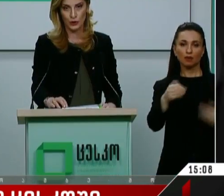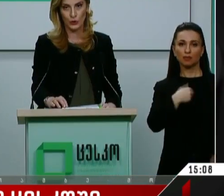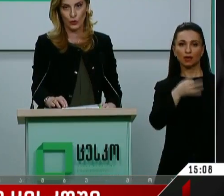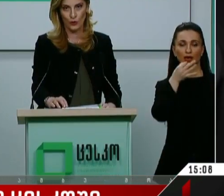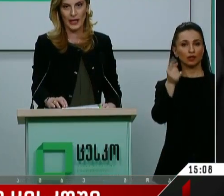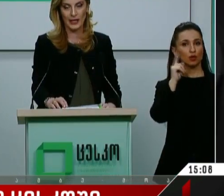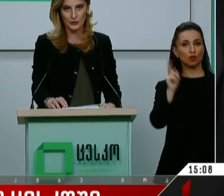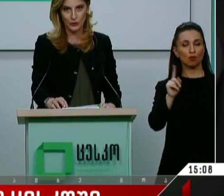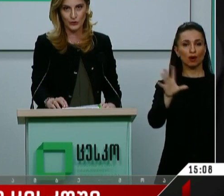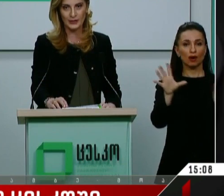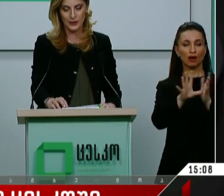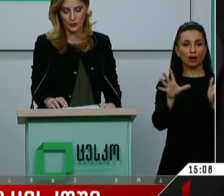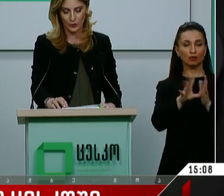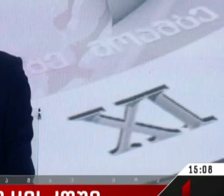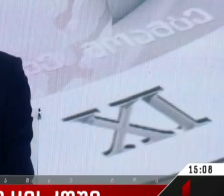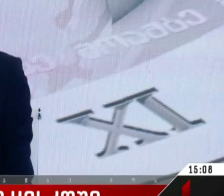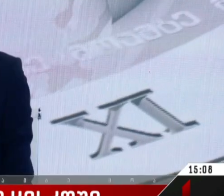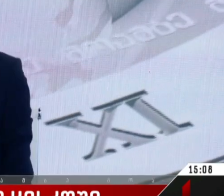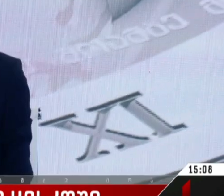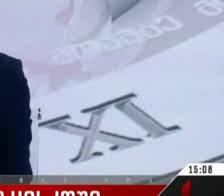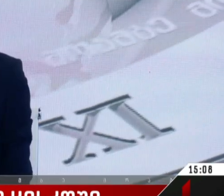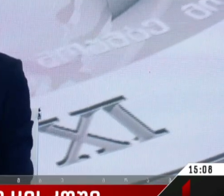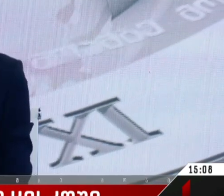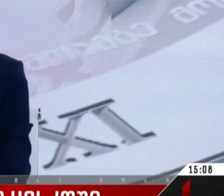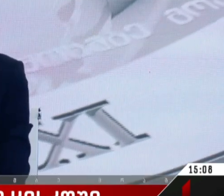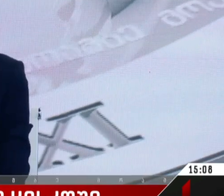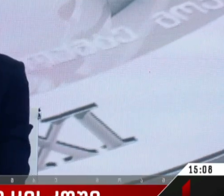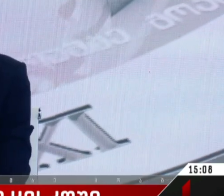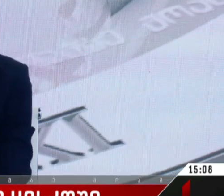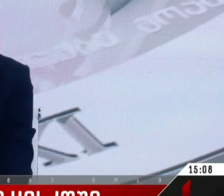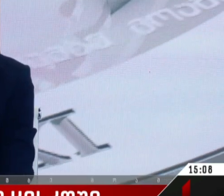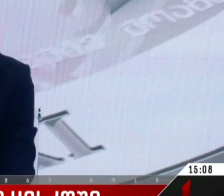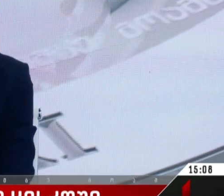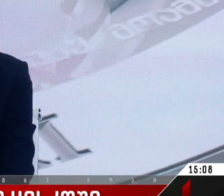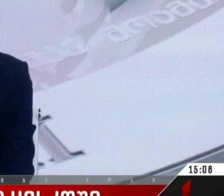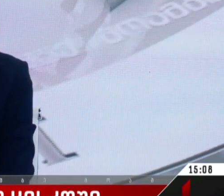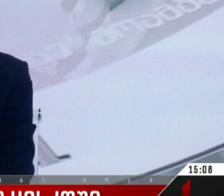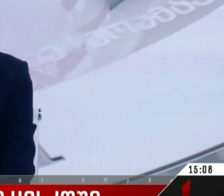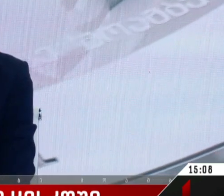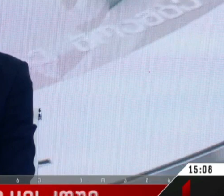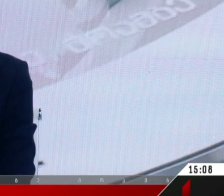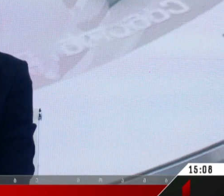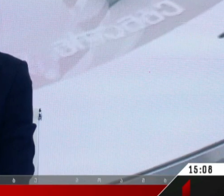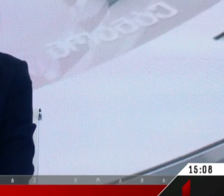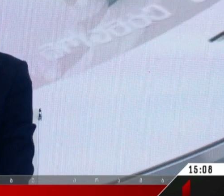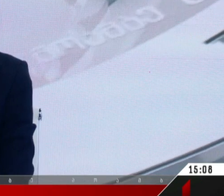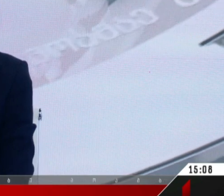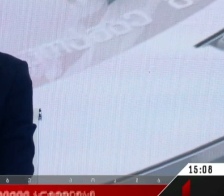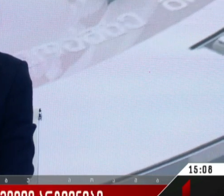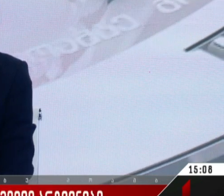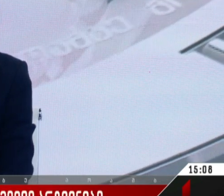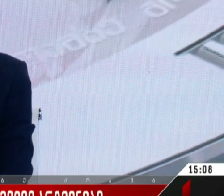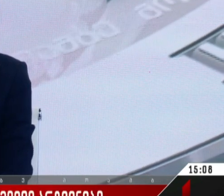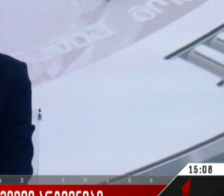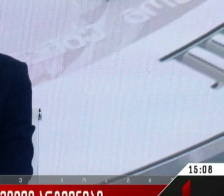hazgasmit. Cescos briefing-ul și magtavazet, pirda perieterșii, vaccele ptahlagame și obestri scoate, mă bit eurocaușuris candidatii statuse, orișem tvoși